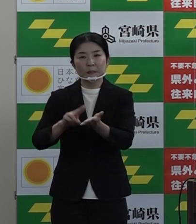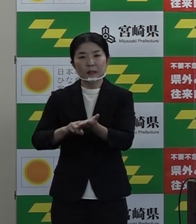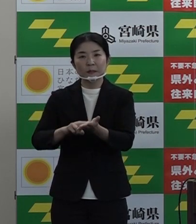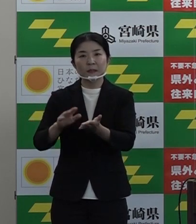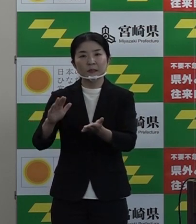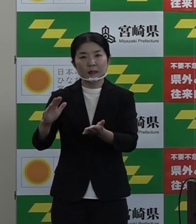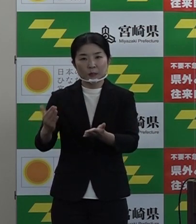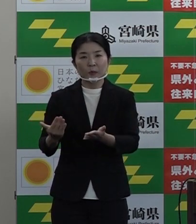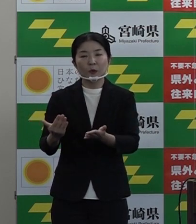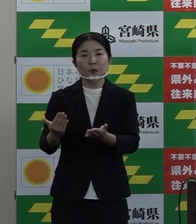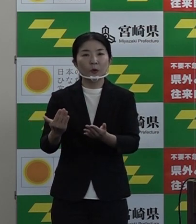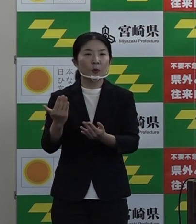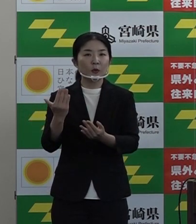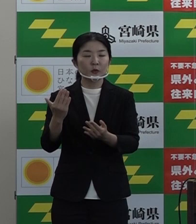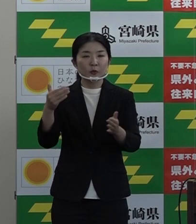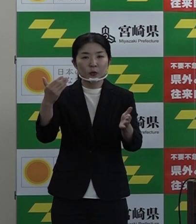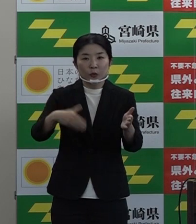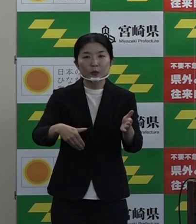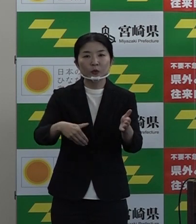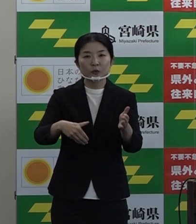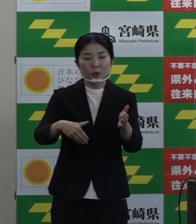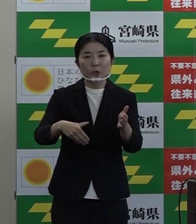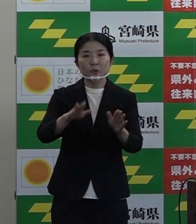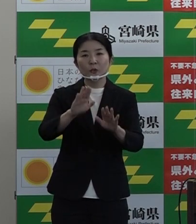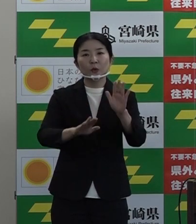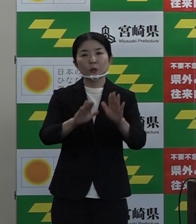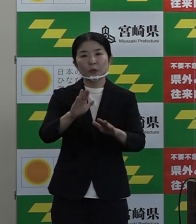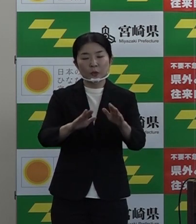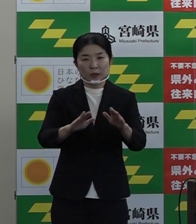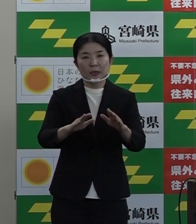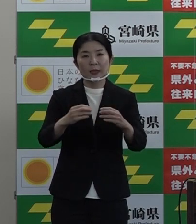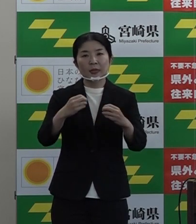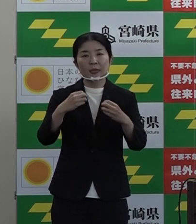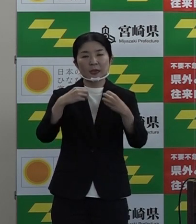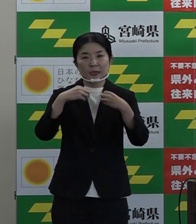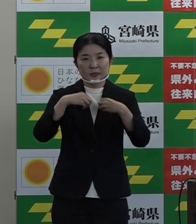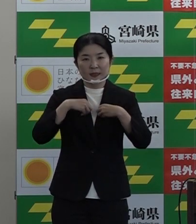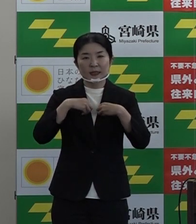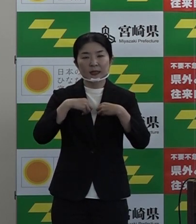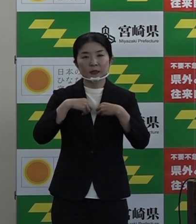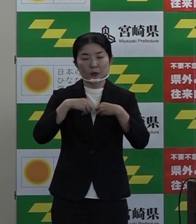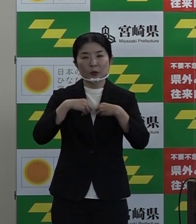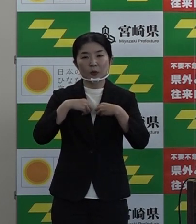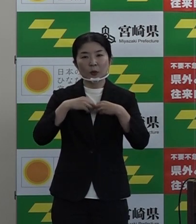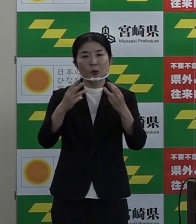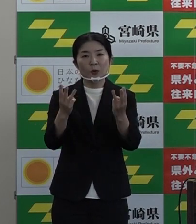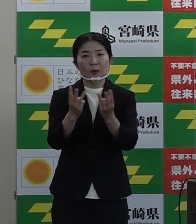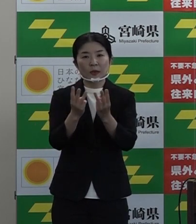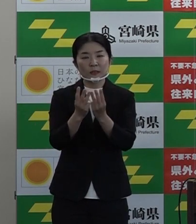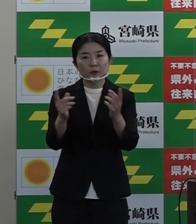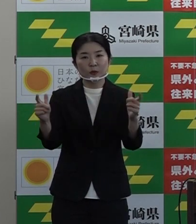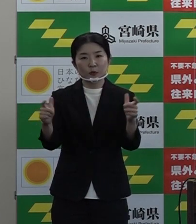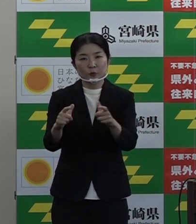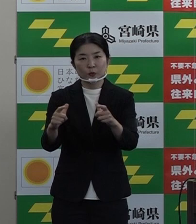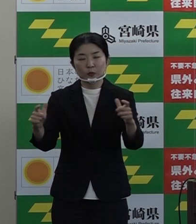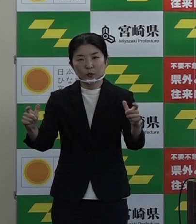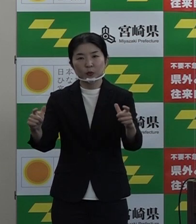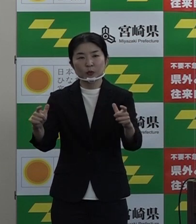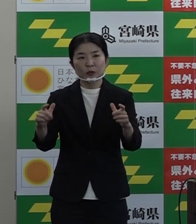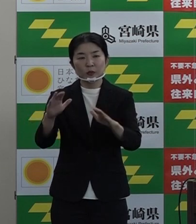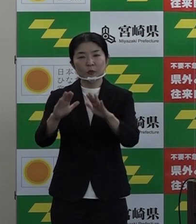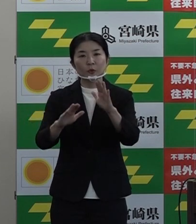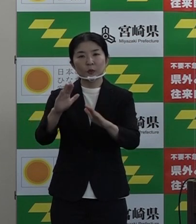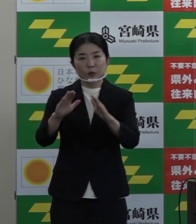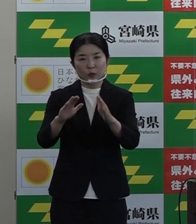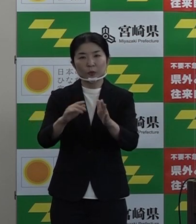までもその途中経過でですね、感染の認識、それから見通し、解除になるかどうかというのはお示しをして